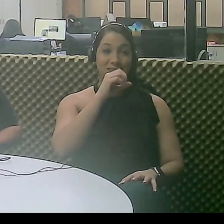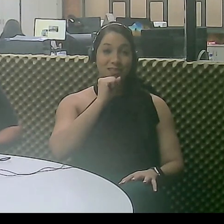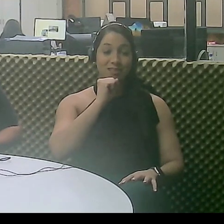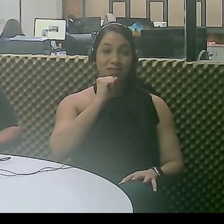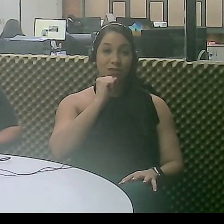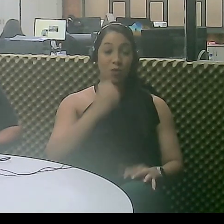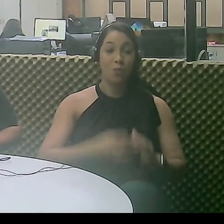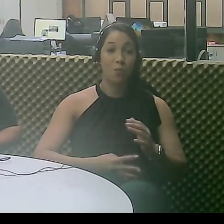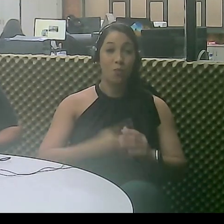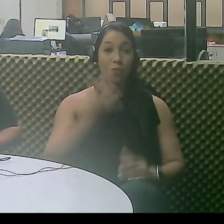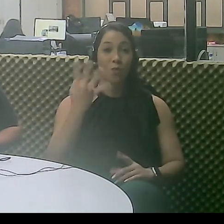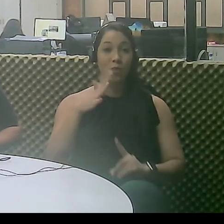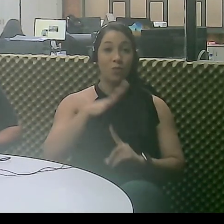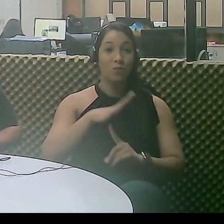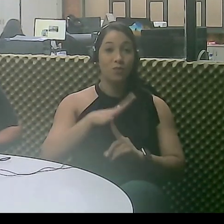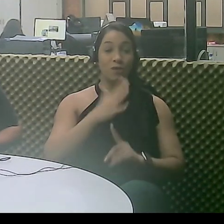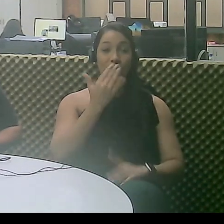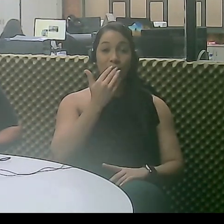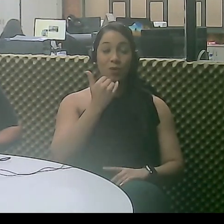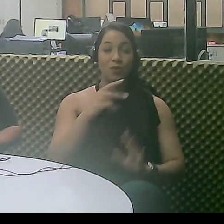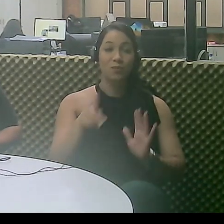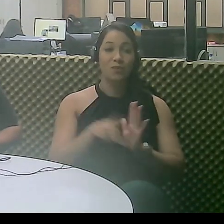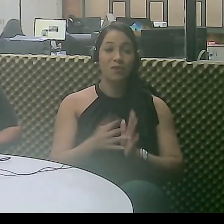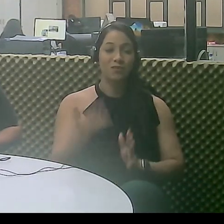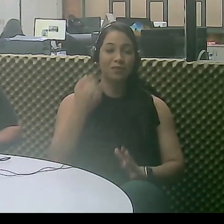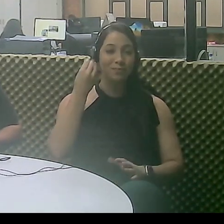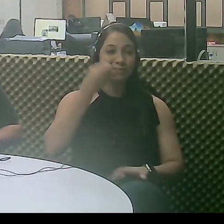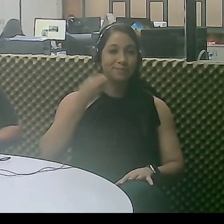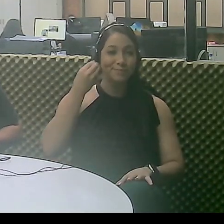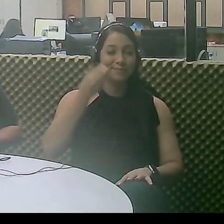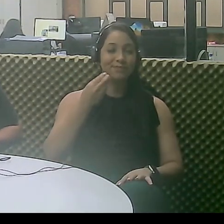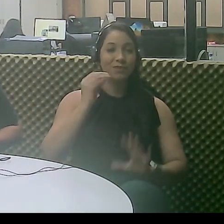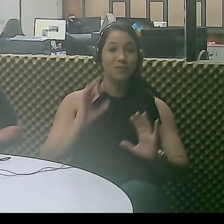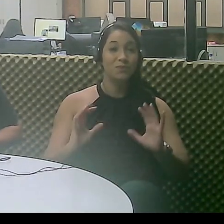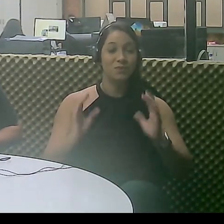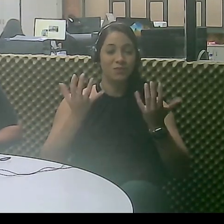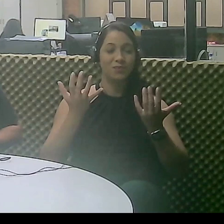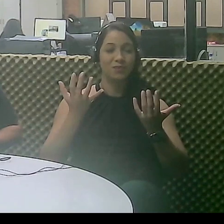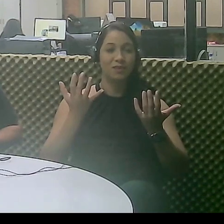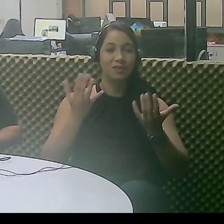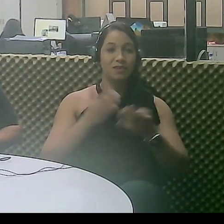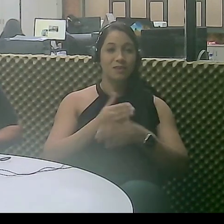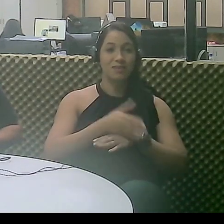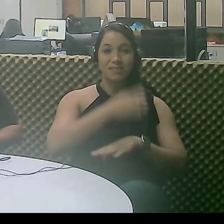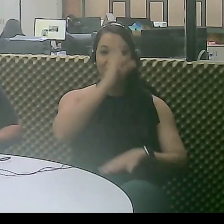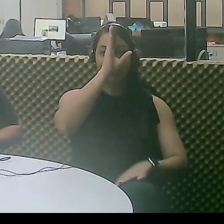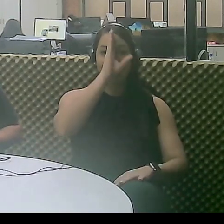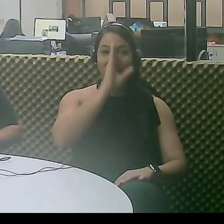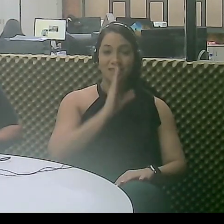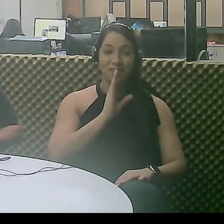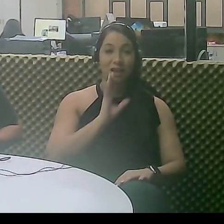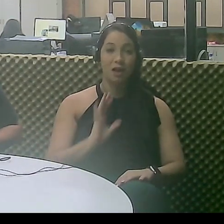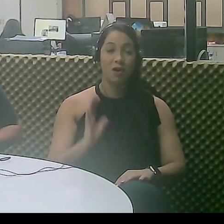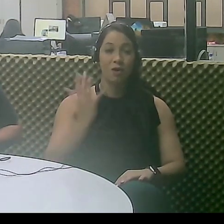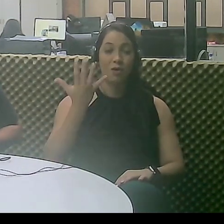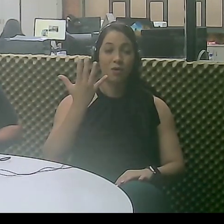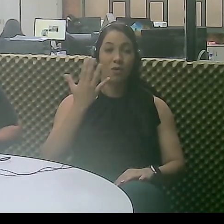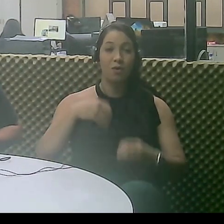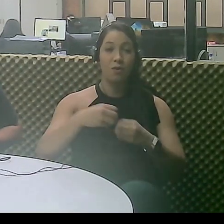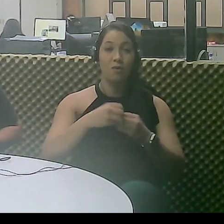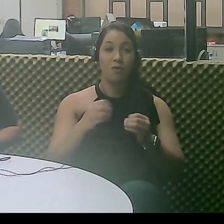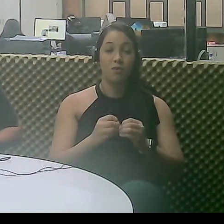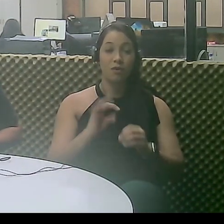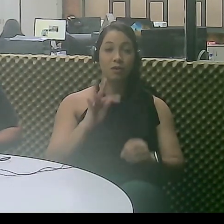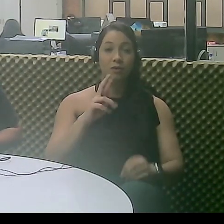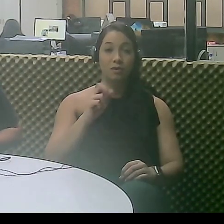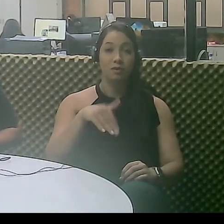a quarta edição da Feira Gastronômica Vem Viver. O evento, que tem entrada gratuita, vai acontecer no distrito de